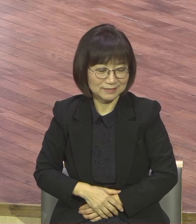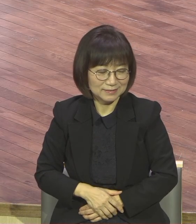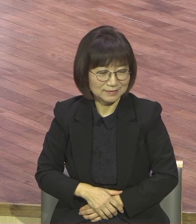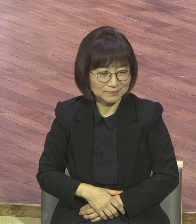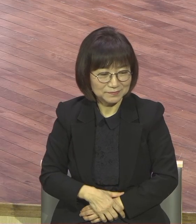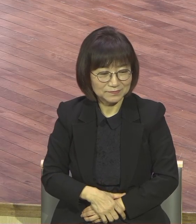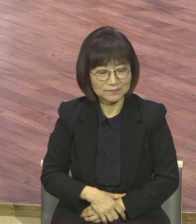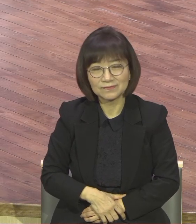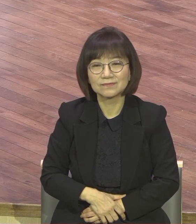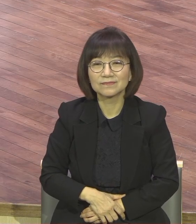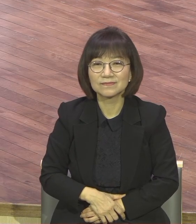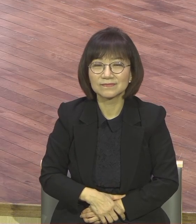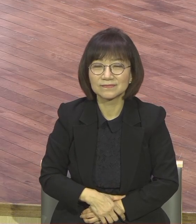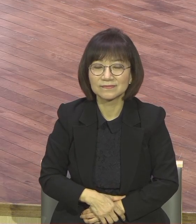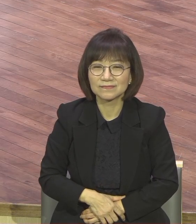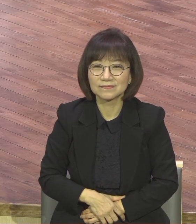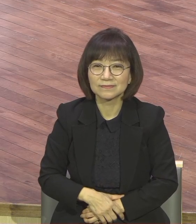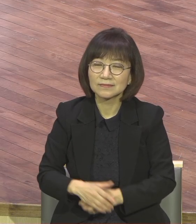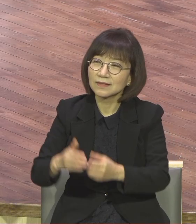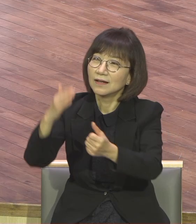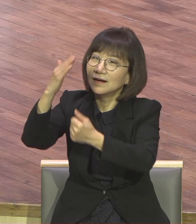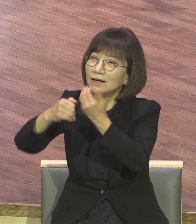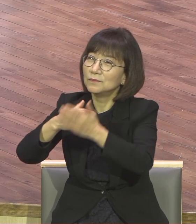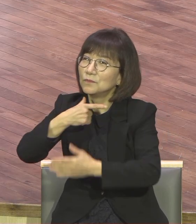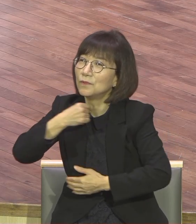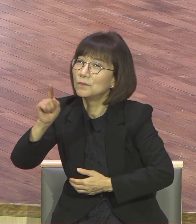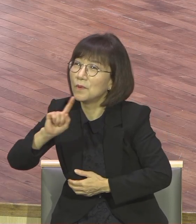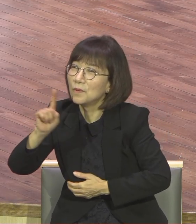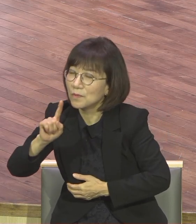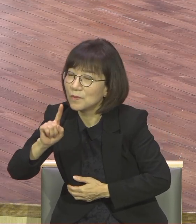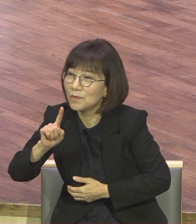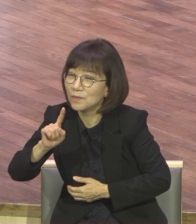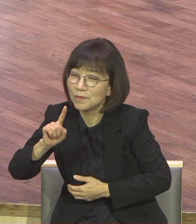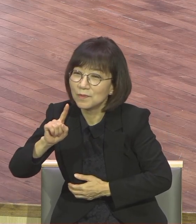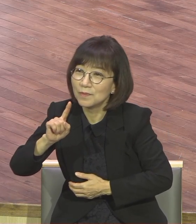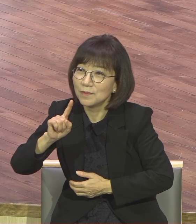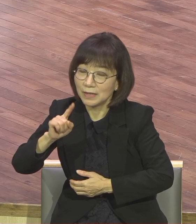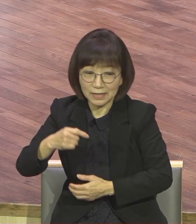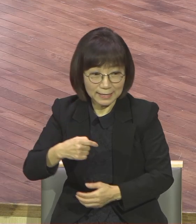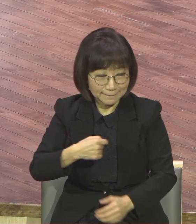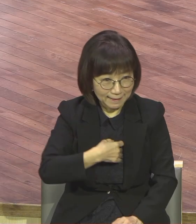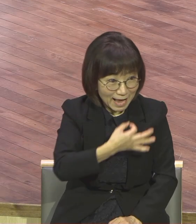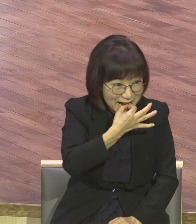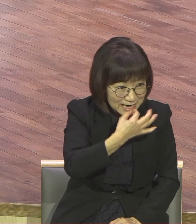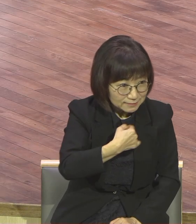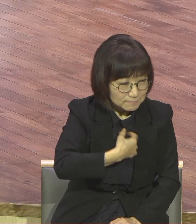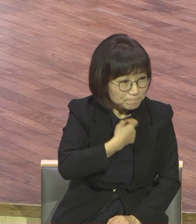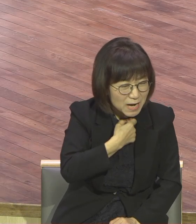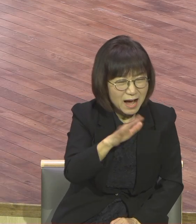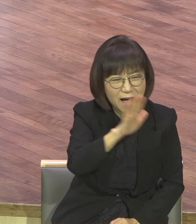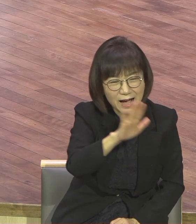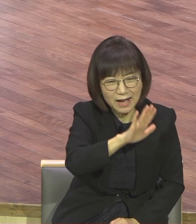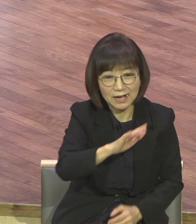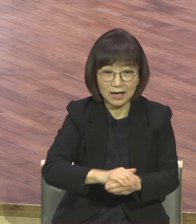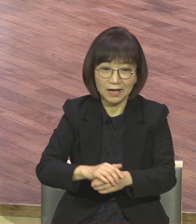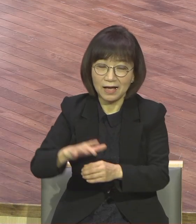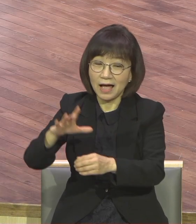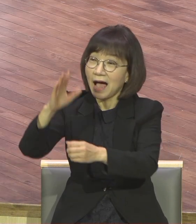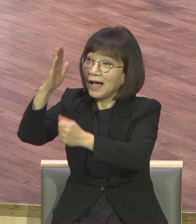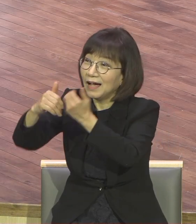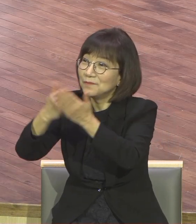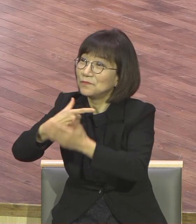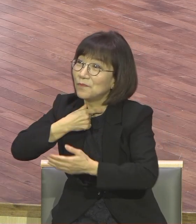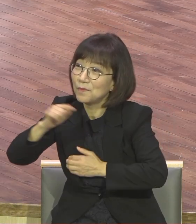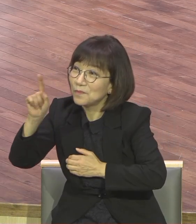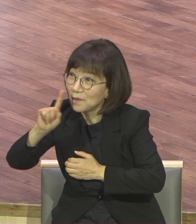말하면 하나님이 원하시는 것이 무엇인지 내가 원하는 게 아니고 하나님이 원하시는